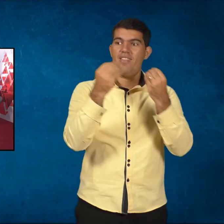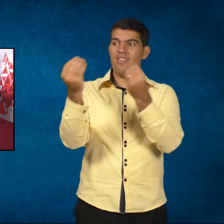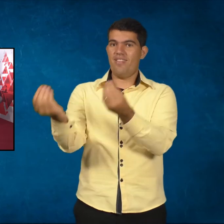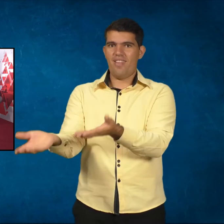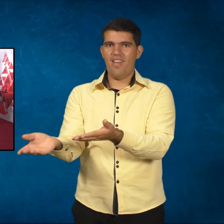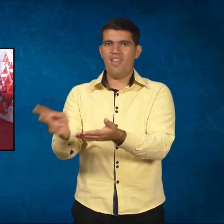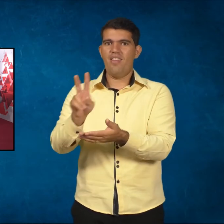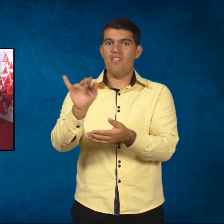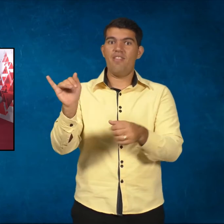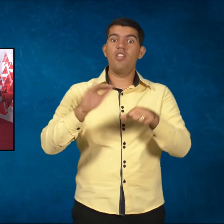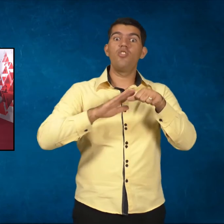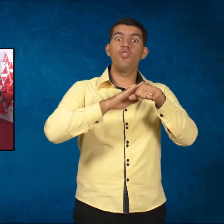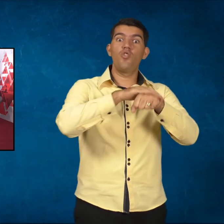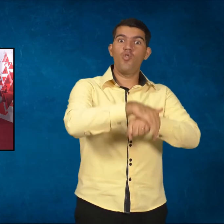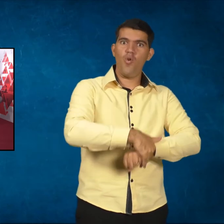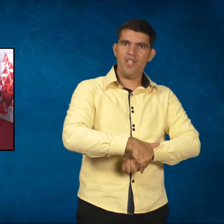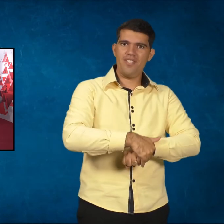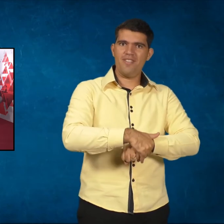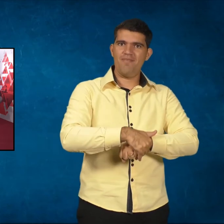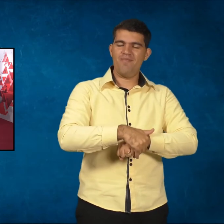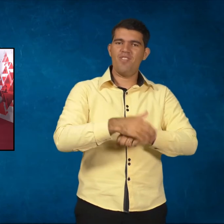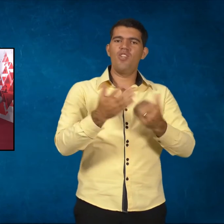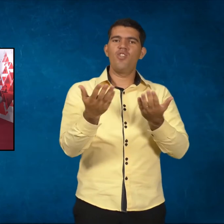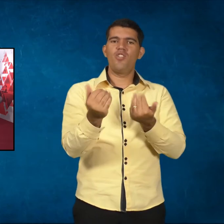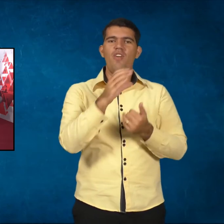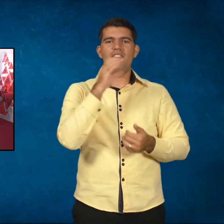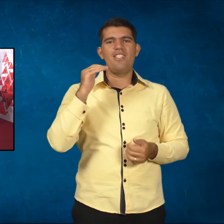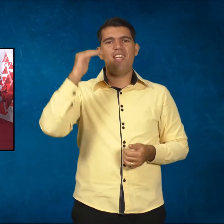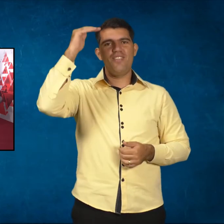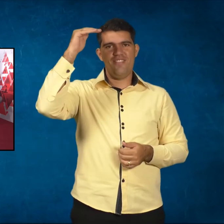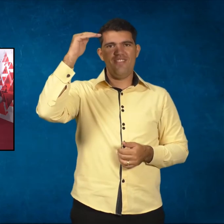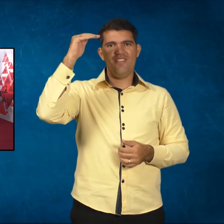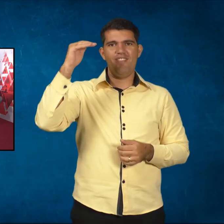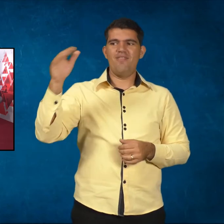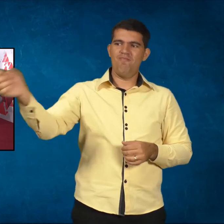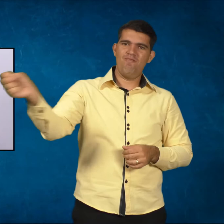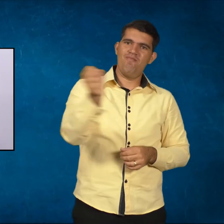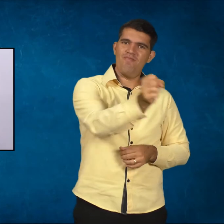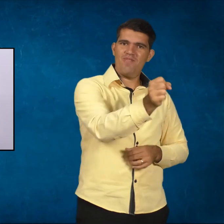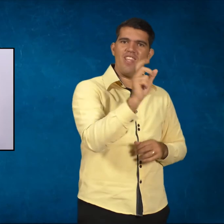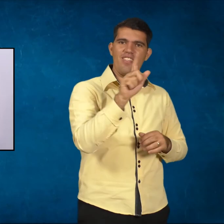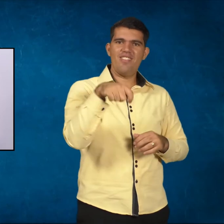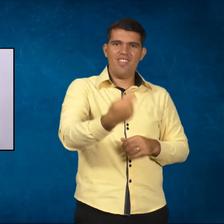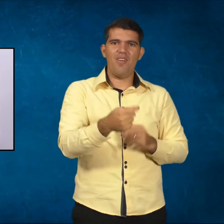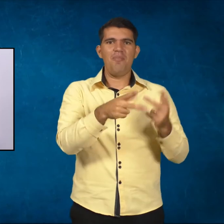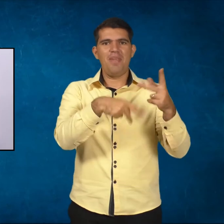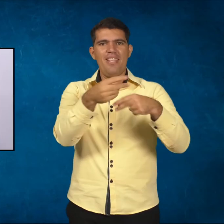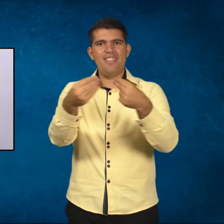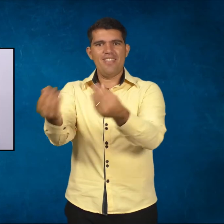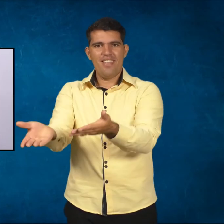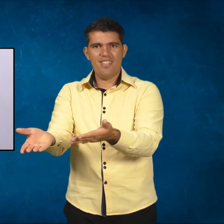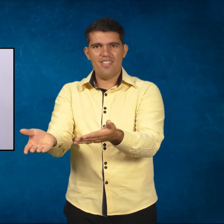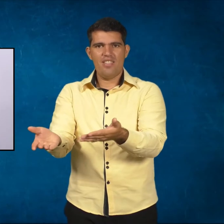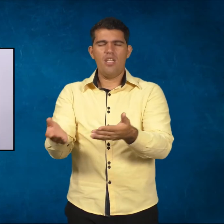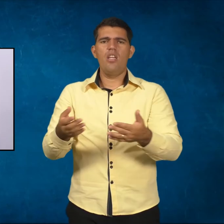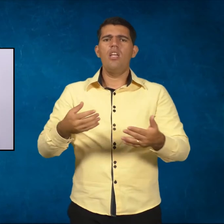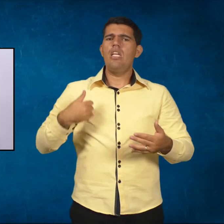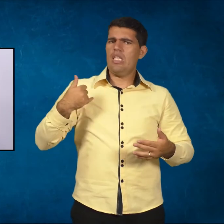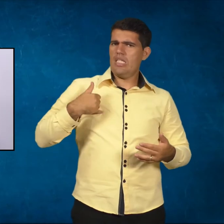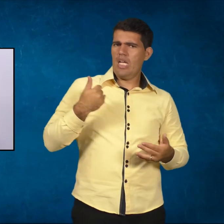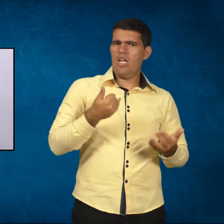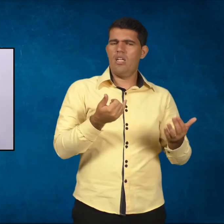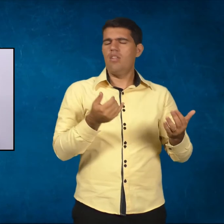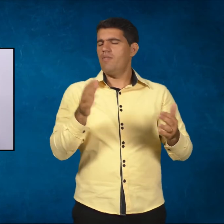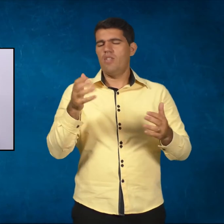venha é ir para um noturno e para educação de volta do o que é também um equívoco que não necessariamente a educação de aos adultos precisa ser